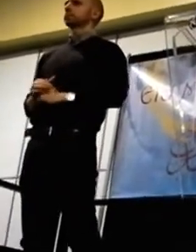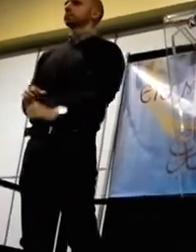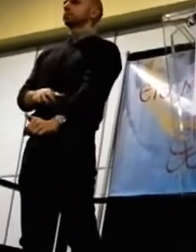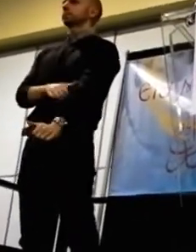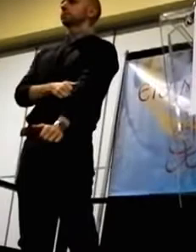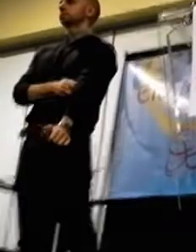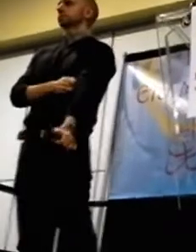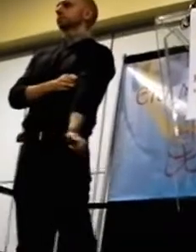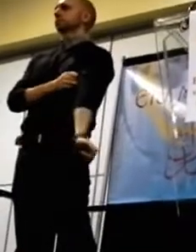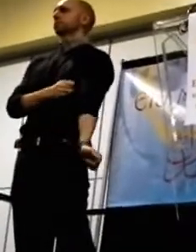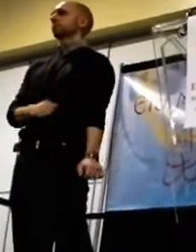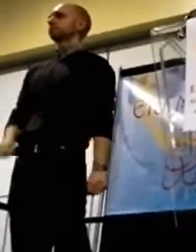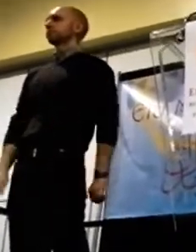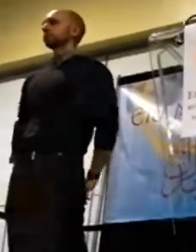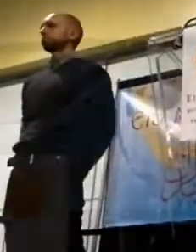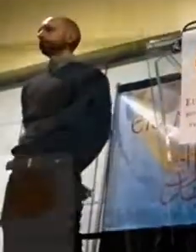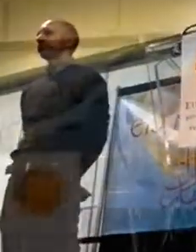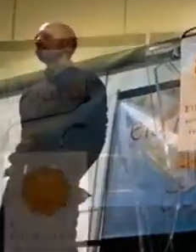وبركاته.